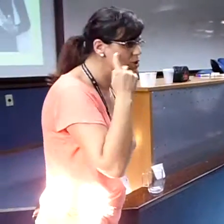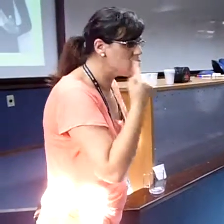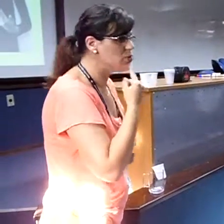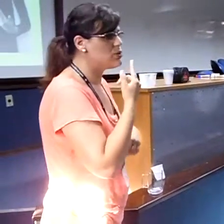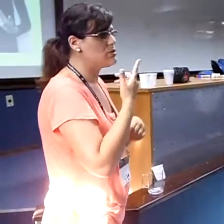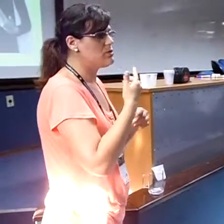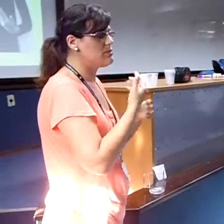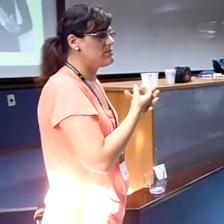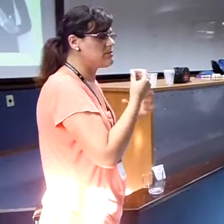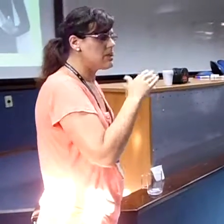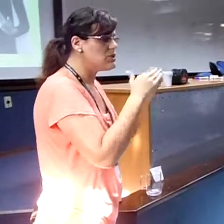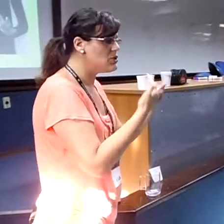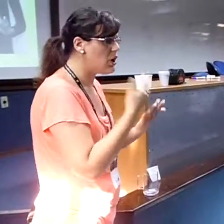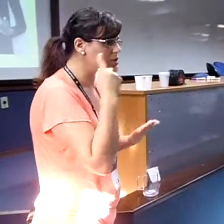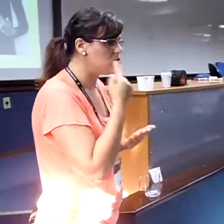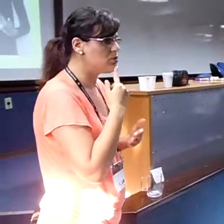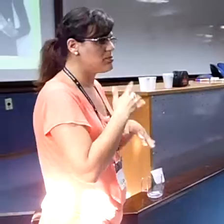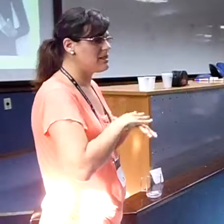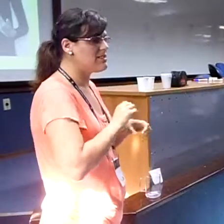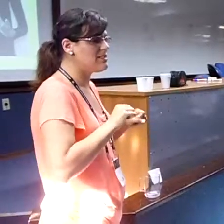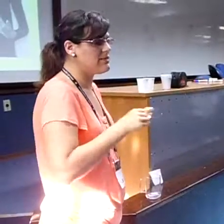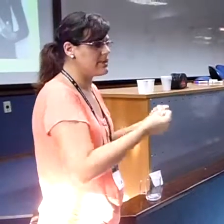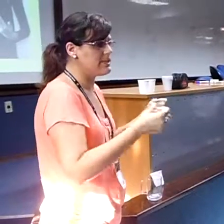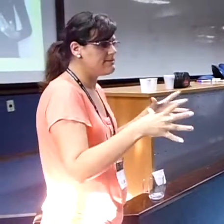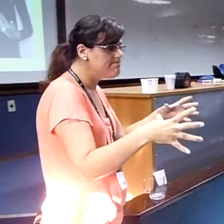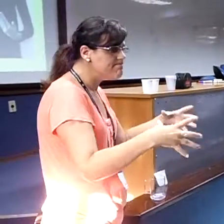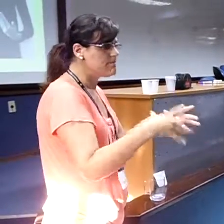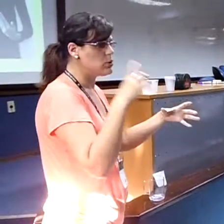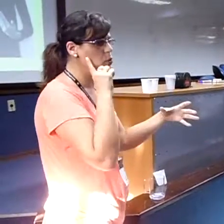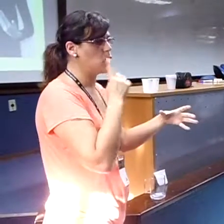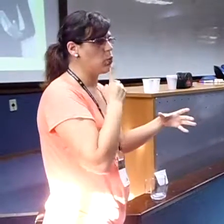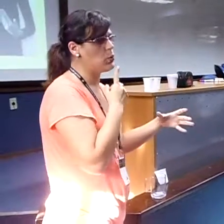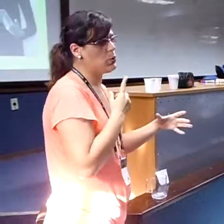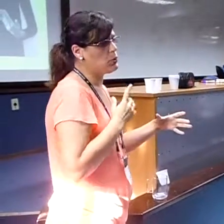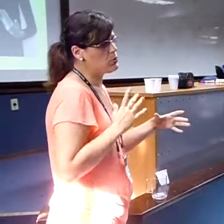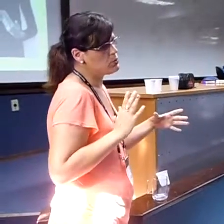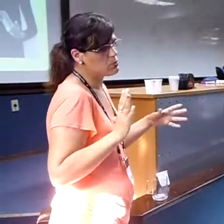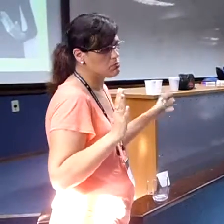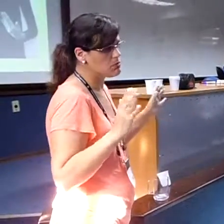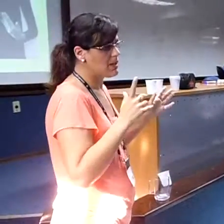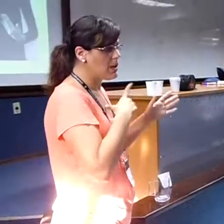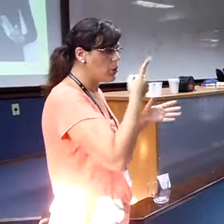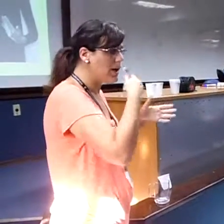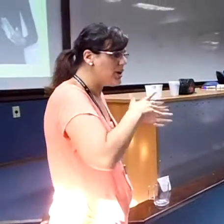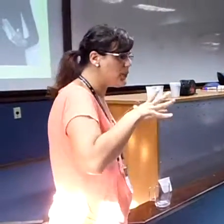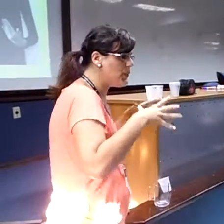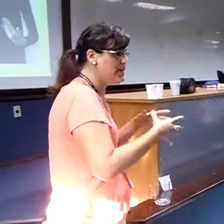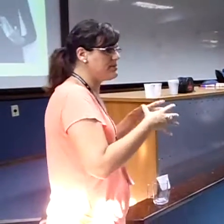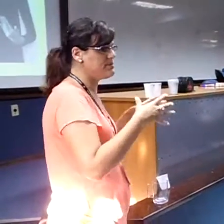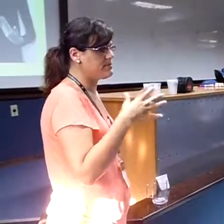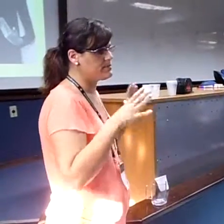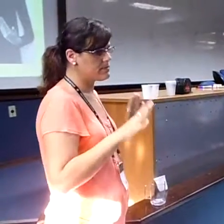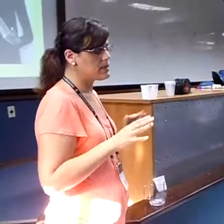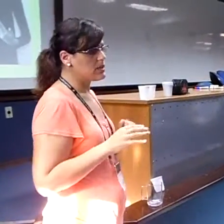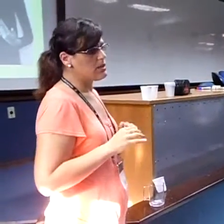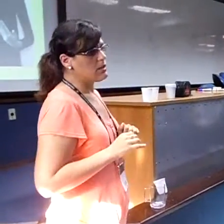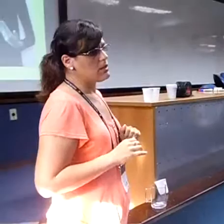Criaram professores surdos na Europa, a escola tinha muito isso. Né? Foi na Europa que surgiu esse movimento